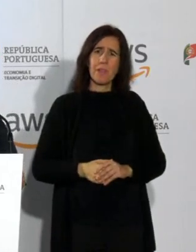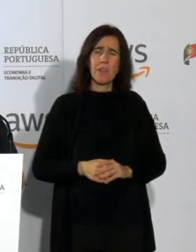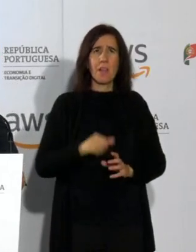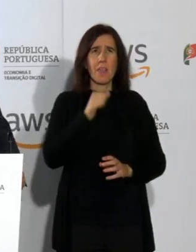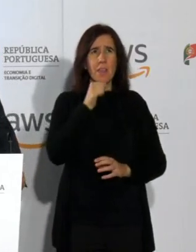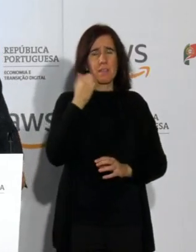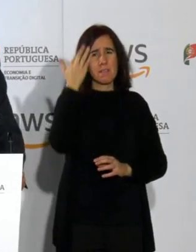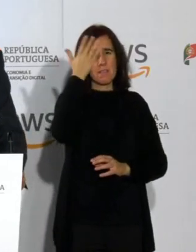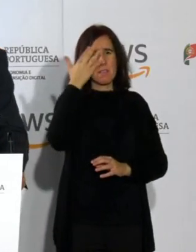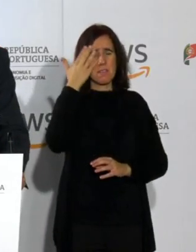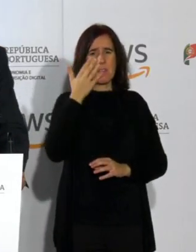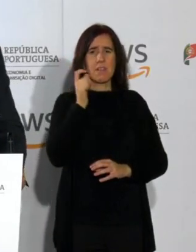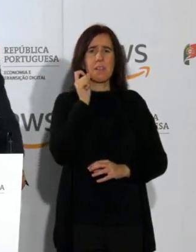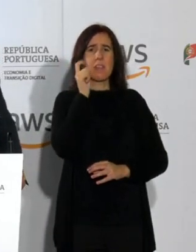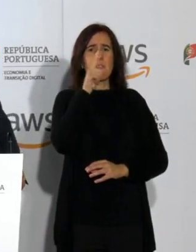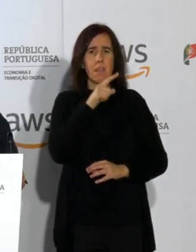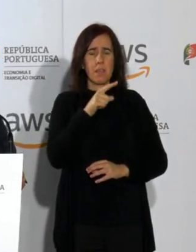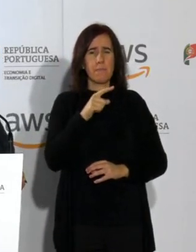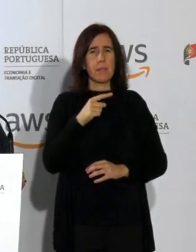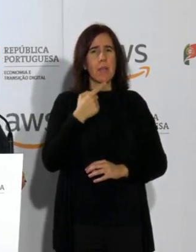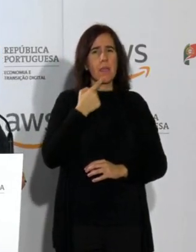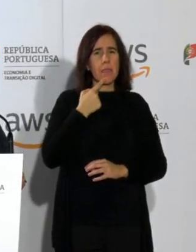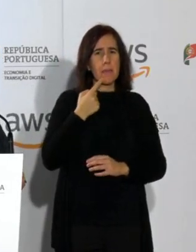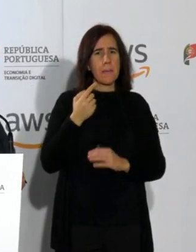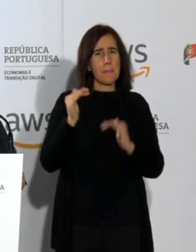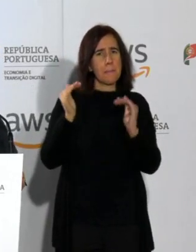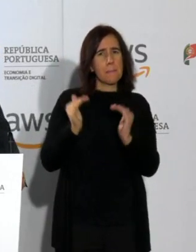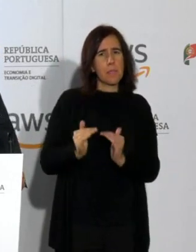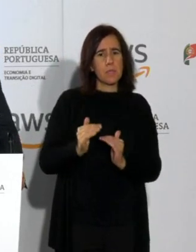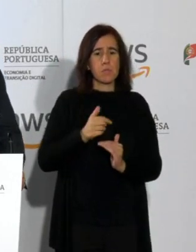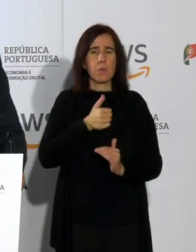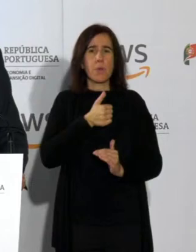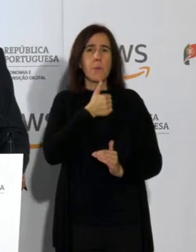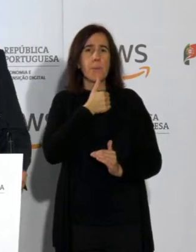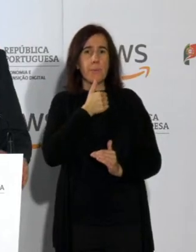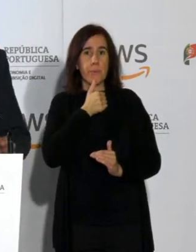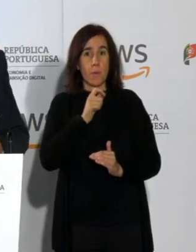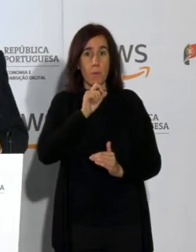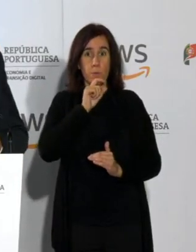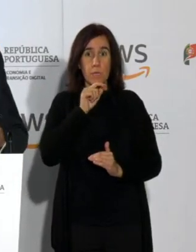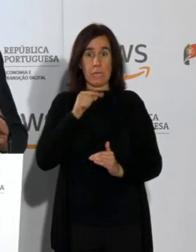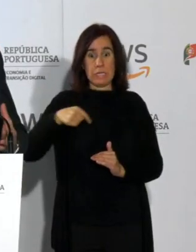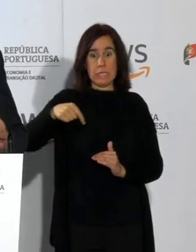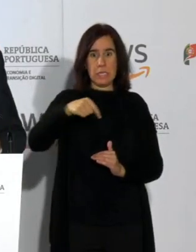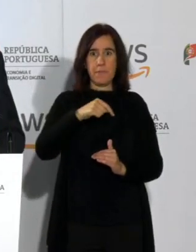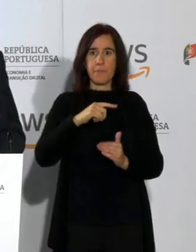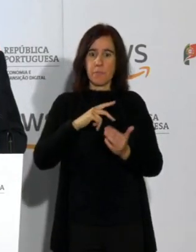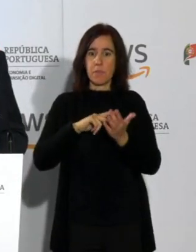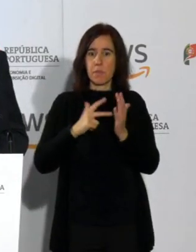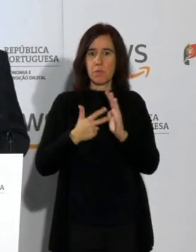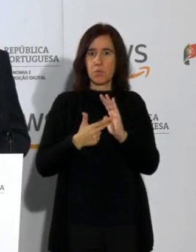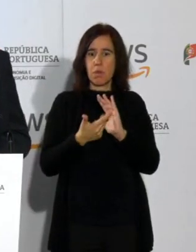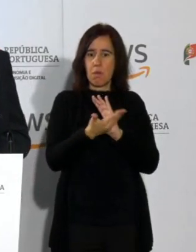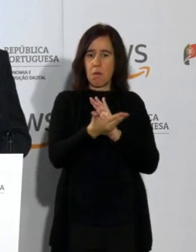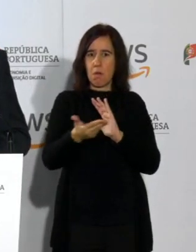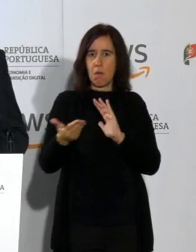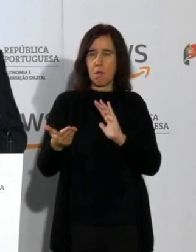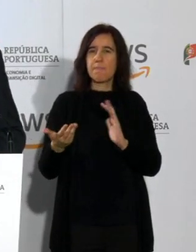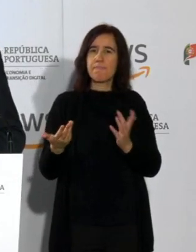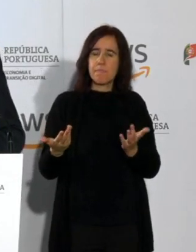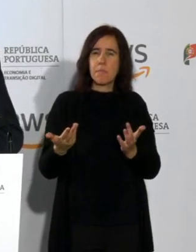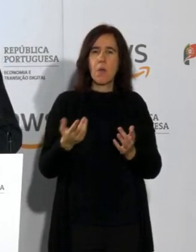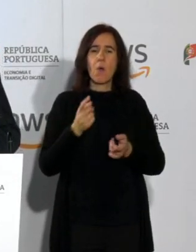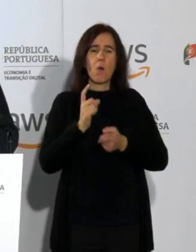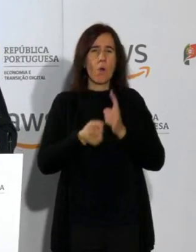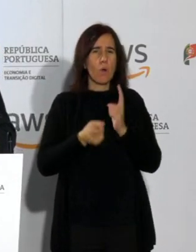vezes, para aqueles que são menos familiarizados com as oportunidades que estas tecnologias oferecem,